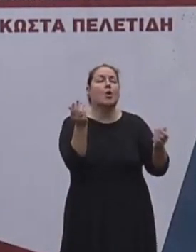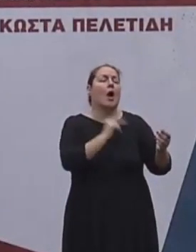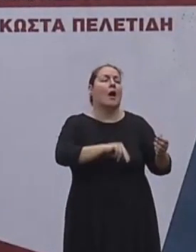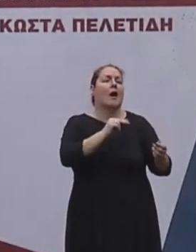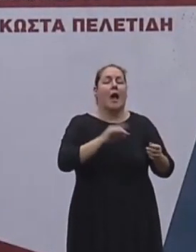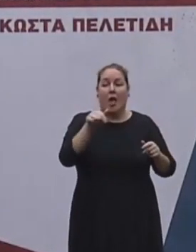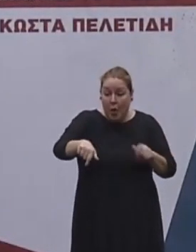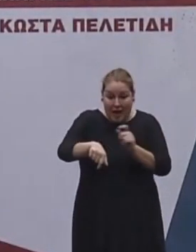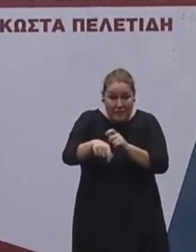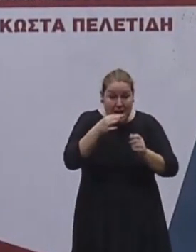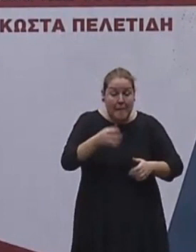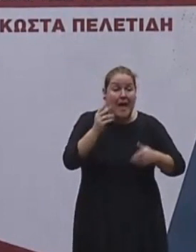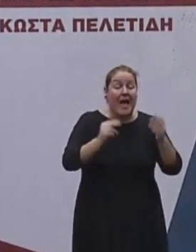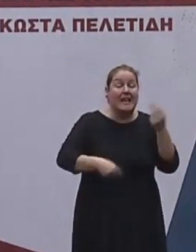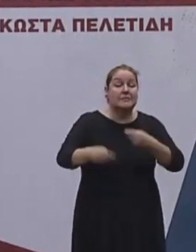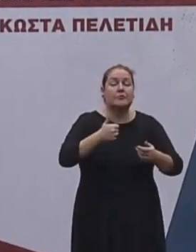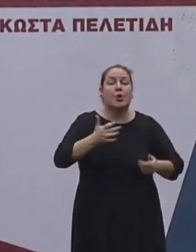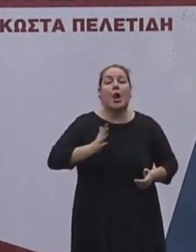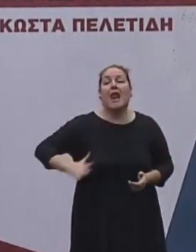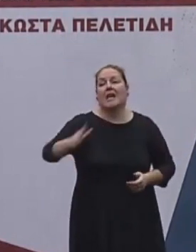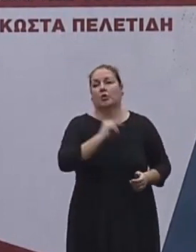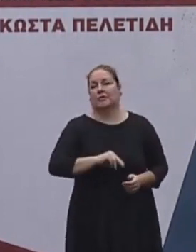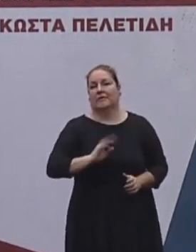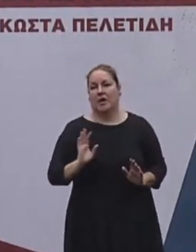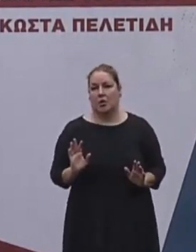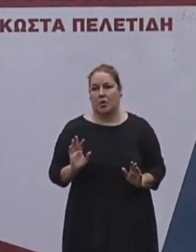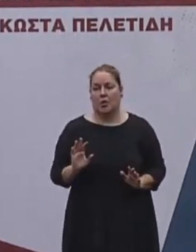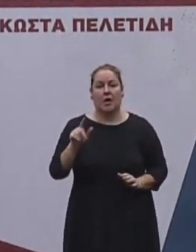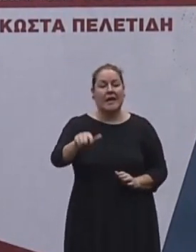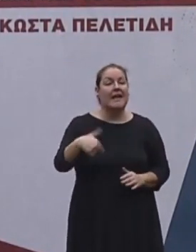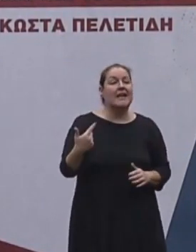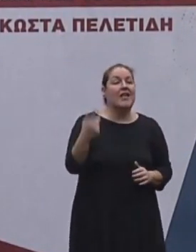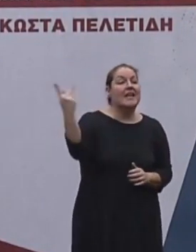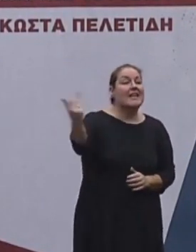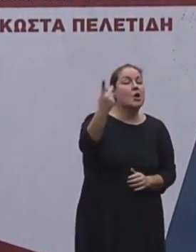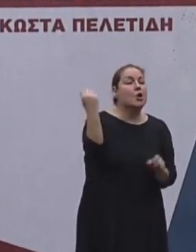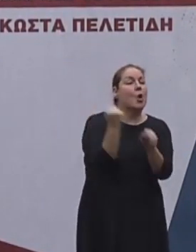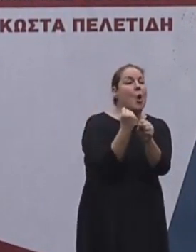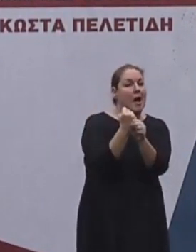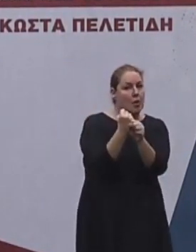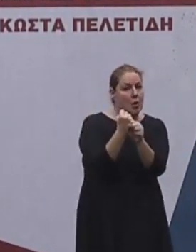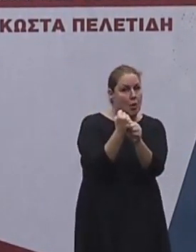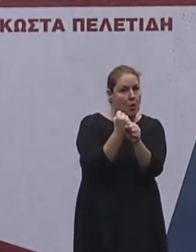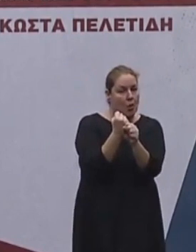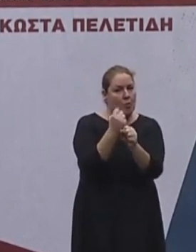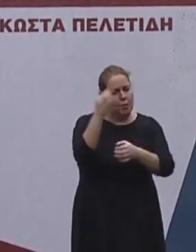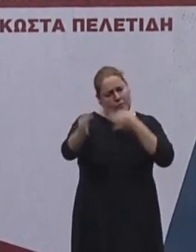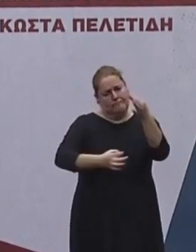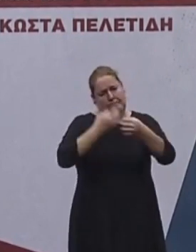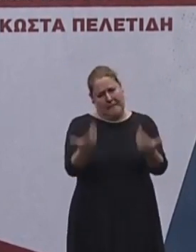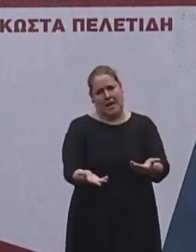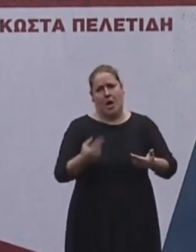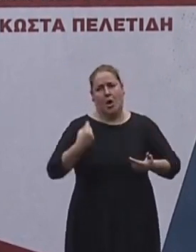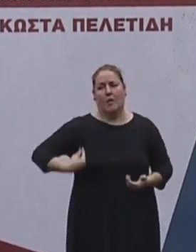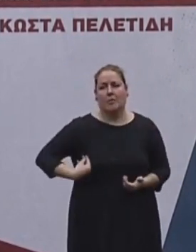λαϊκών συμφερόντων. Όμως δεν είναι μόνο τα έργα. Είναι και το κοινωνικό έργο που θα σας το πει μετά ο